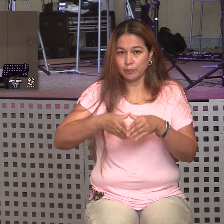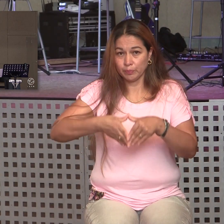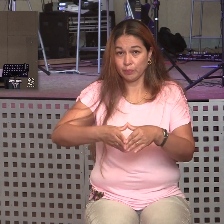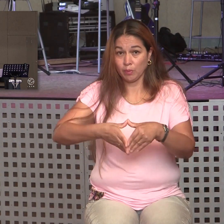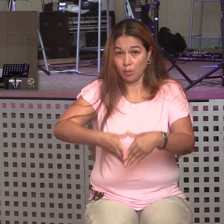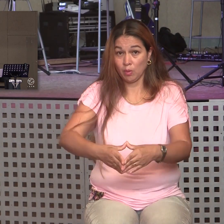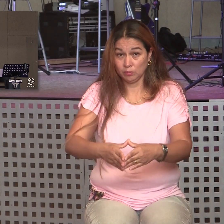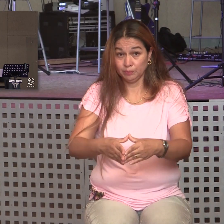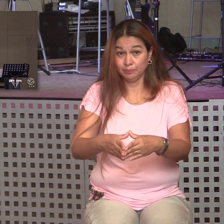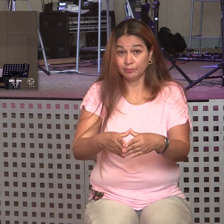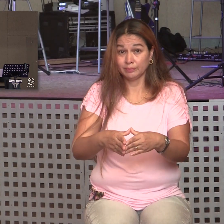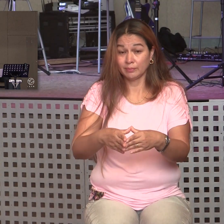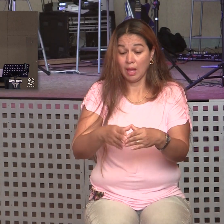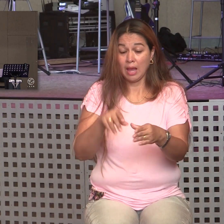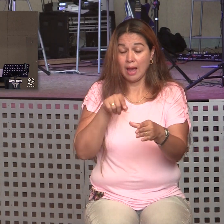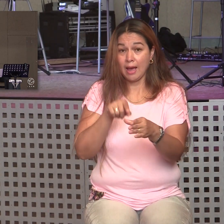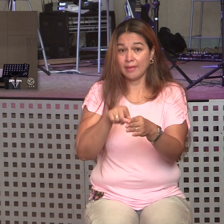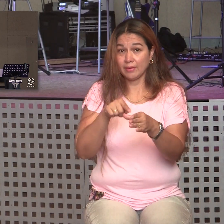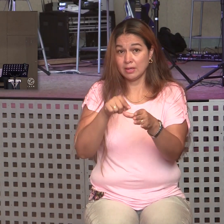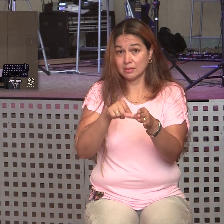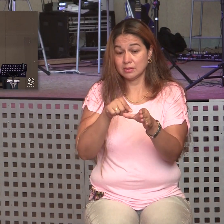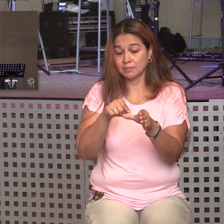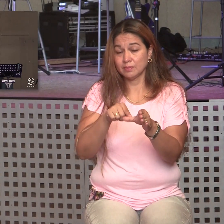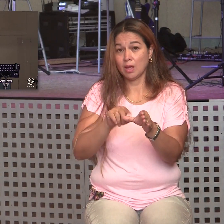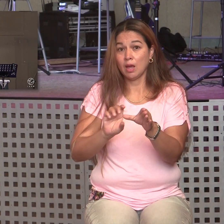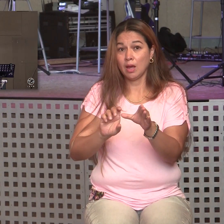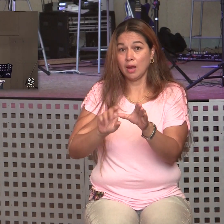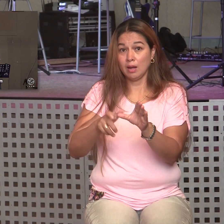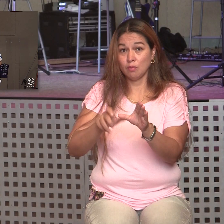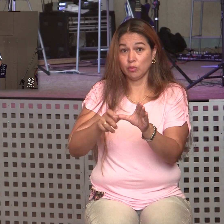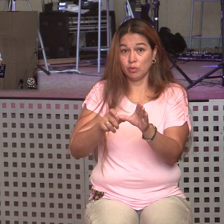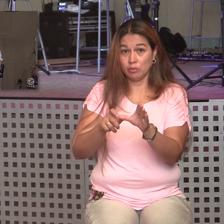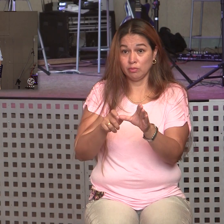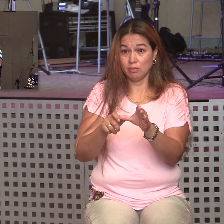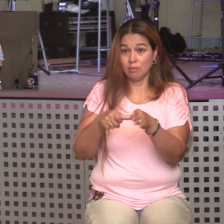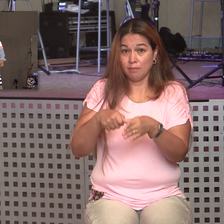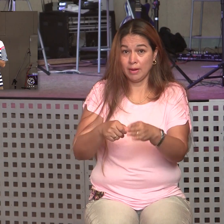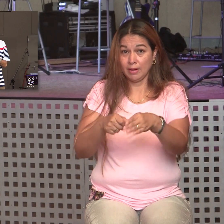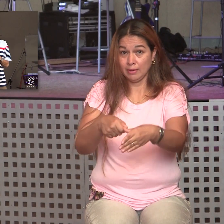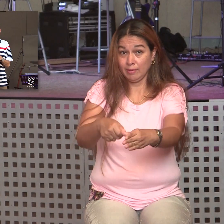controlando. No está dormido,